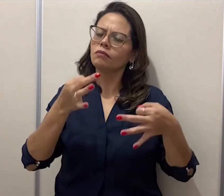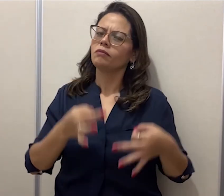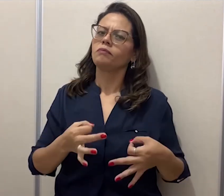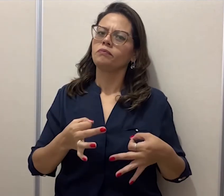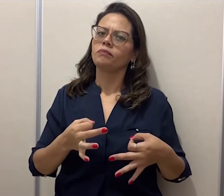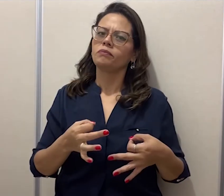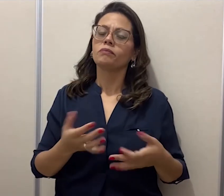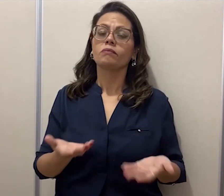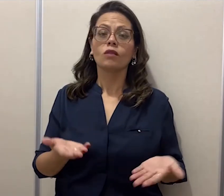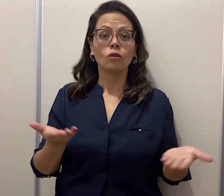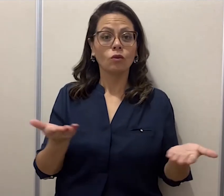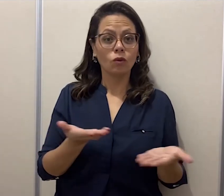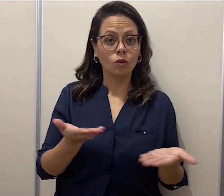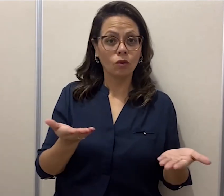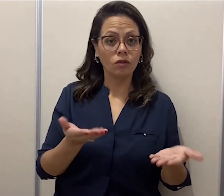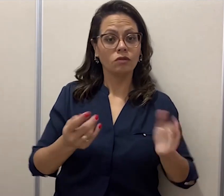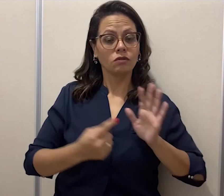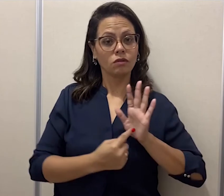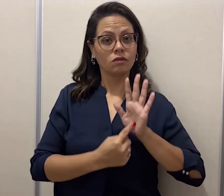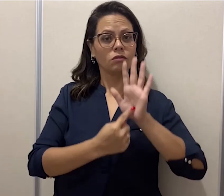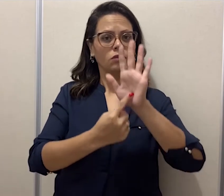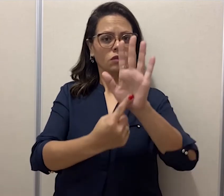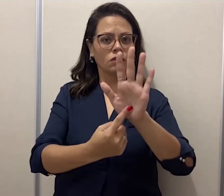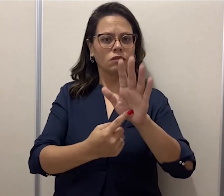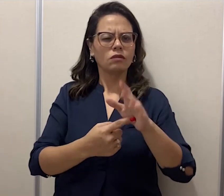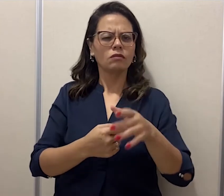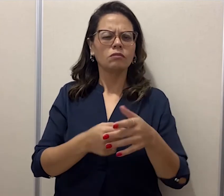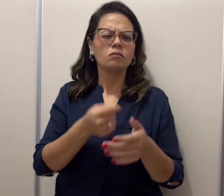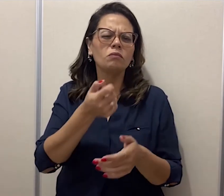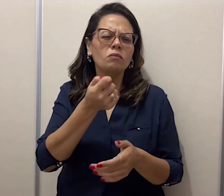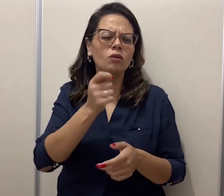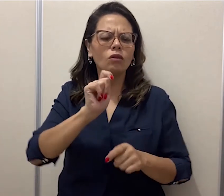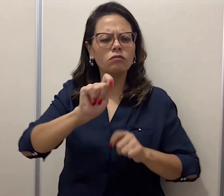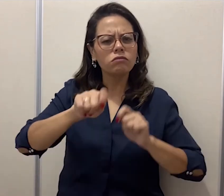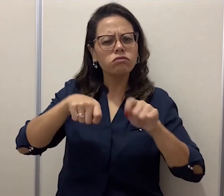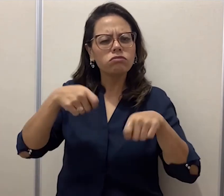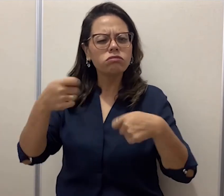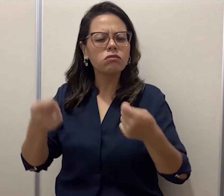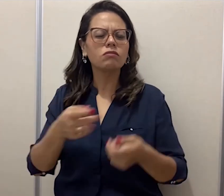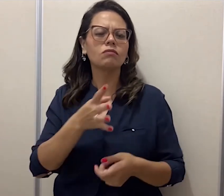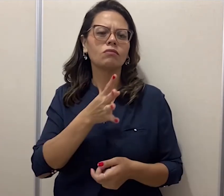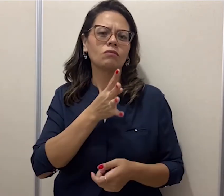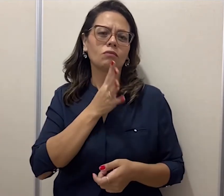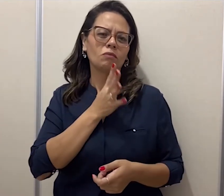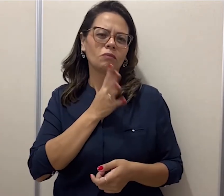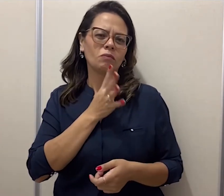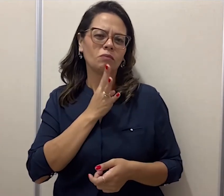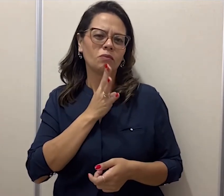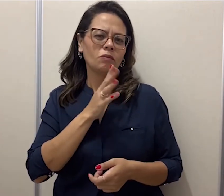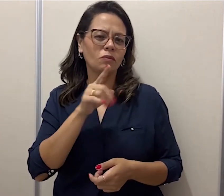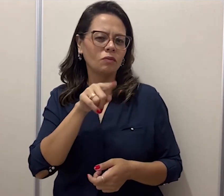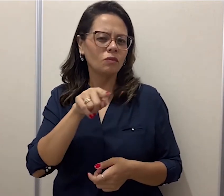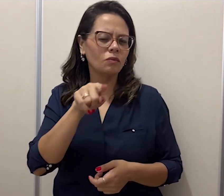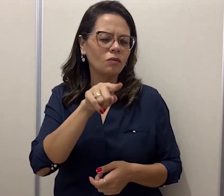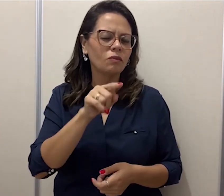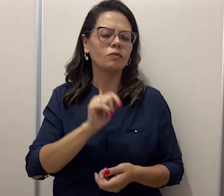conhecimento certo agora vou apresentar para vocês um pouco alguns sinais para vocês